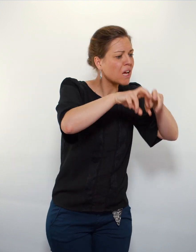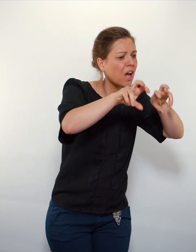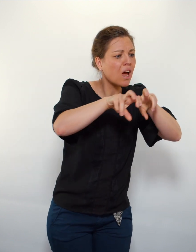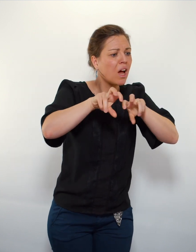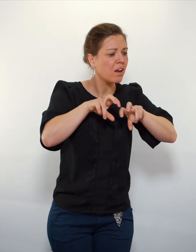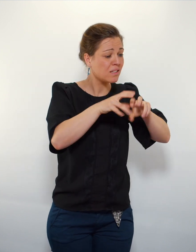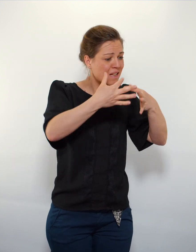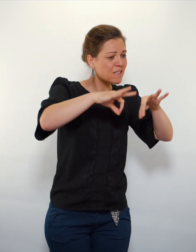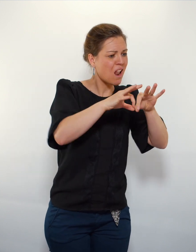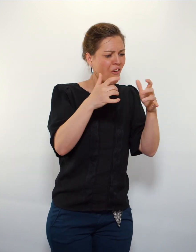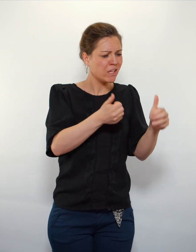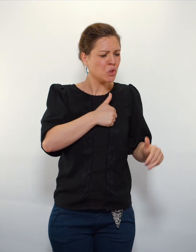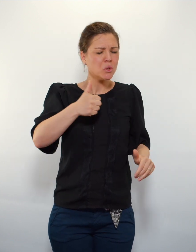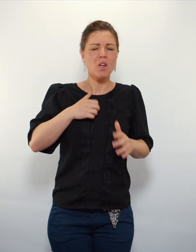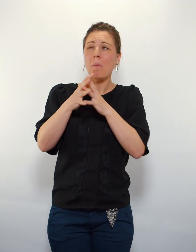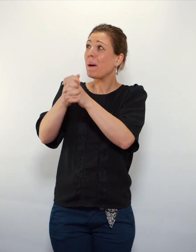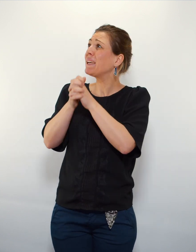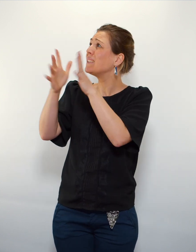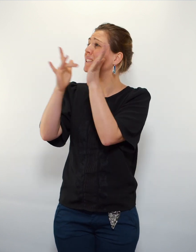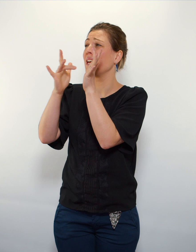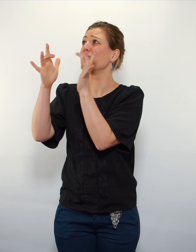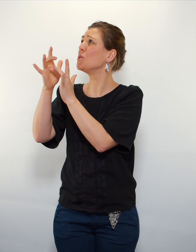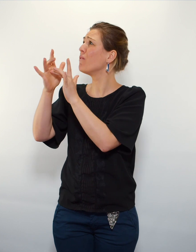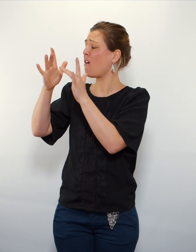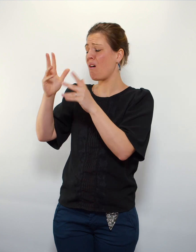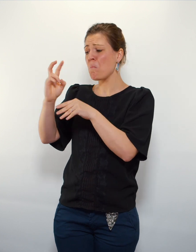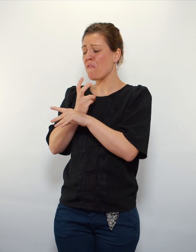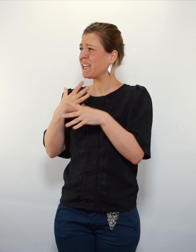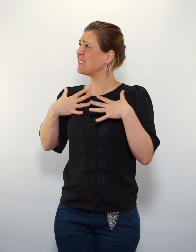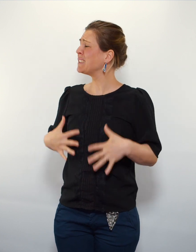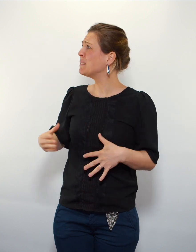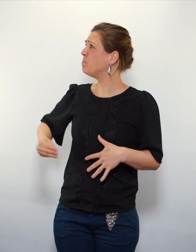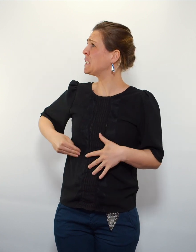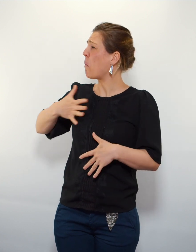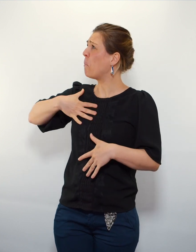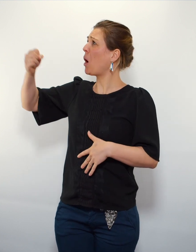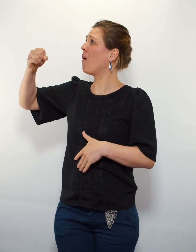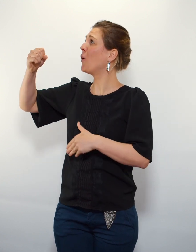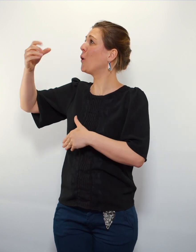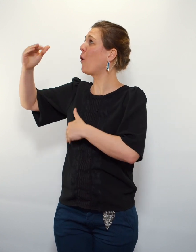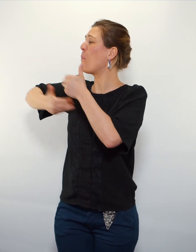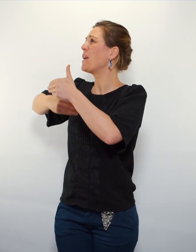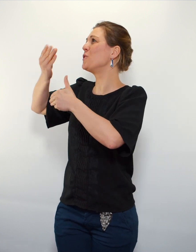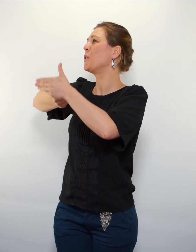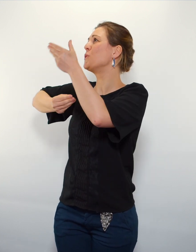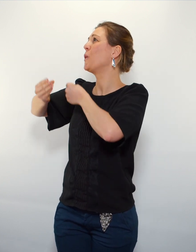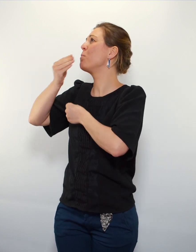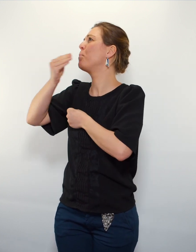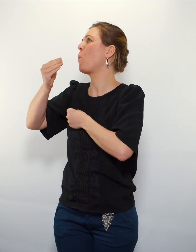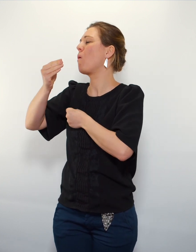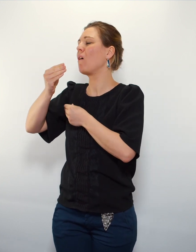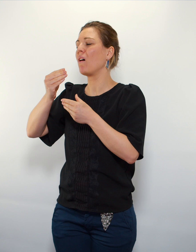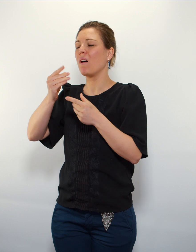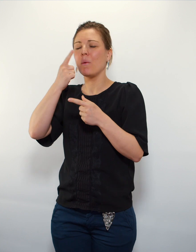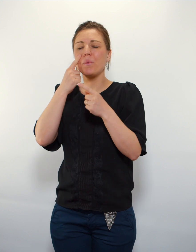à Jésus de prendre tout ce qui est mauvais en moi et de me donner tout ce qui était bon en lui. J'ai reçu une paix inexplicable alors